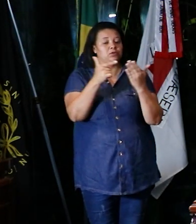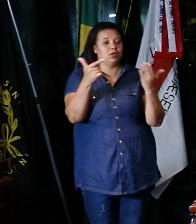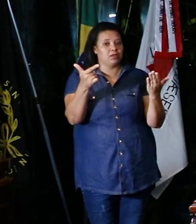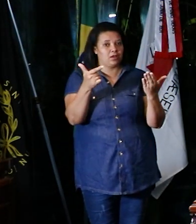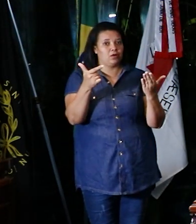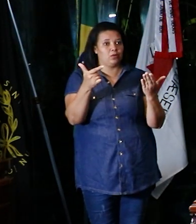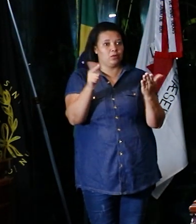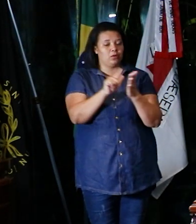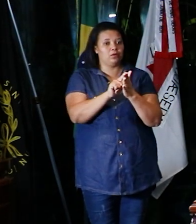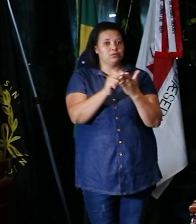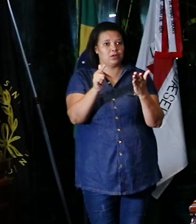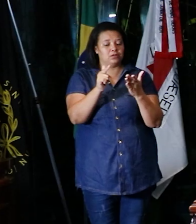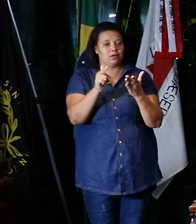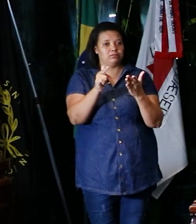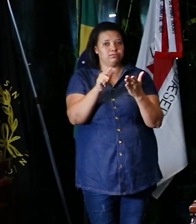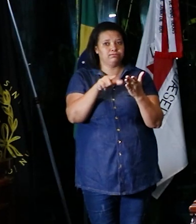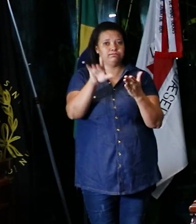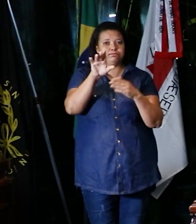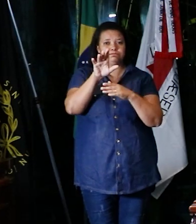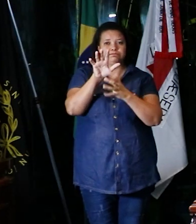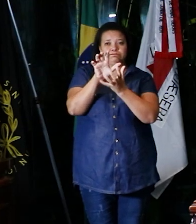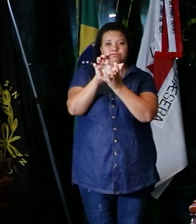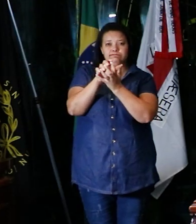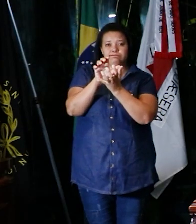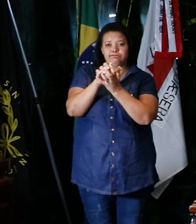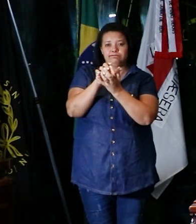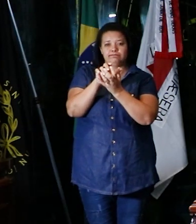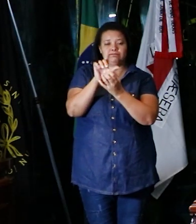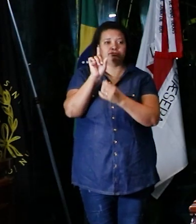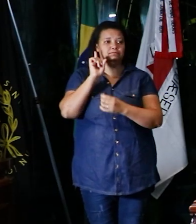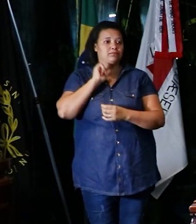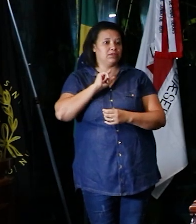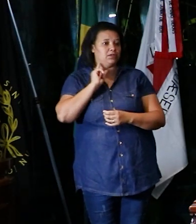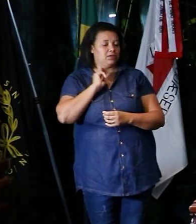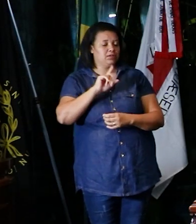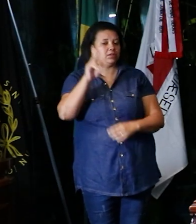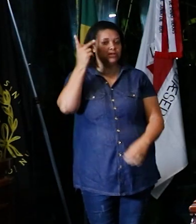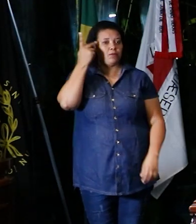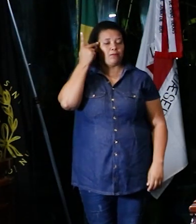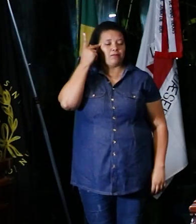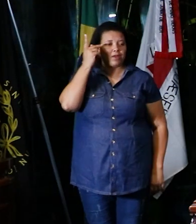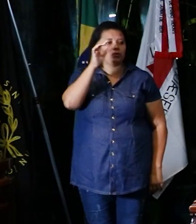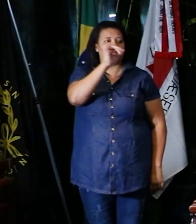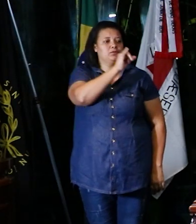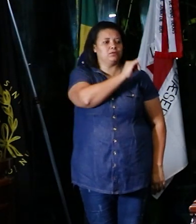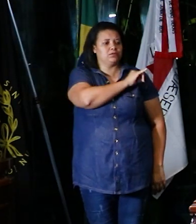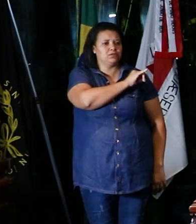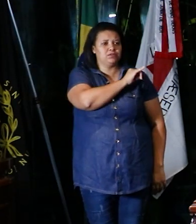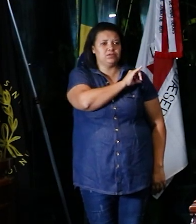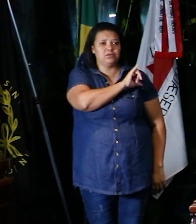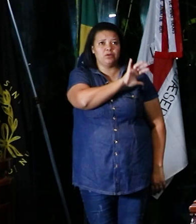esses jornais iam para Recife, Minas Gerais, São Paulo, Rio de Janeiro.